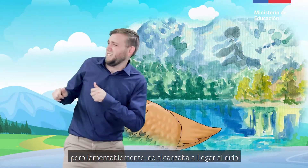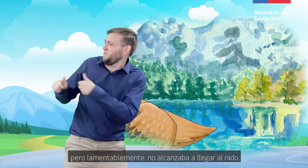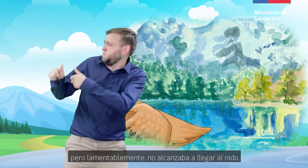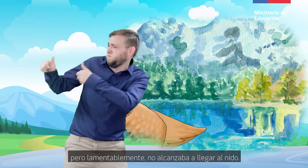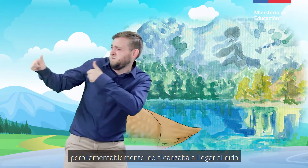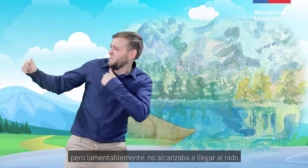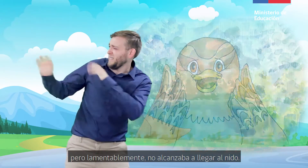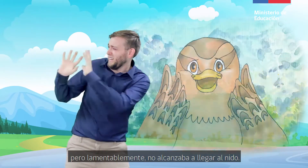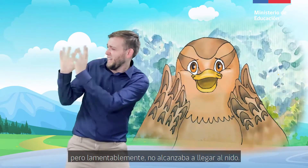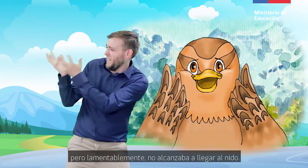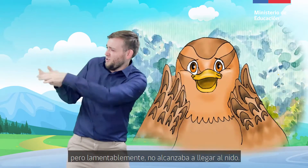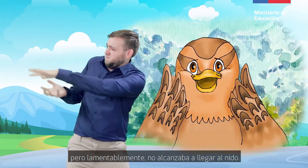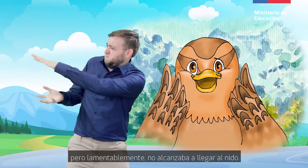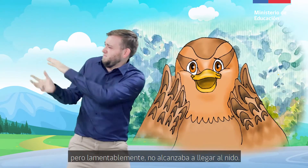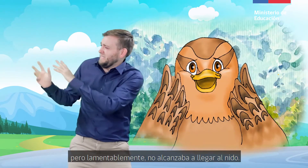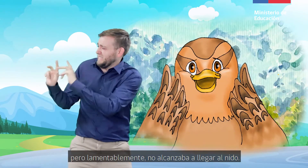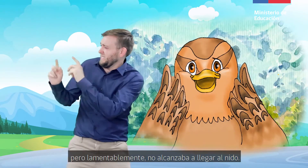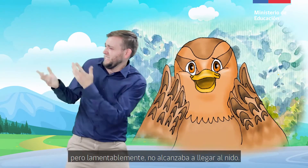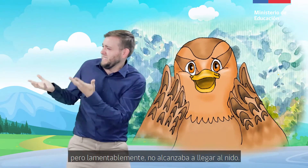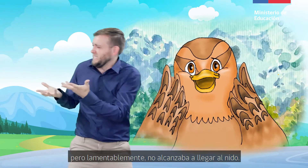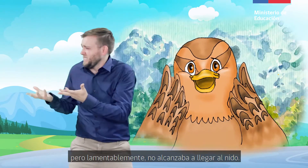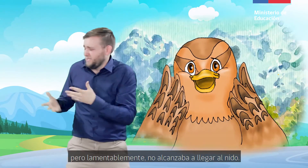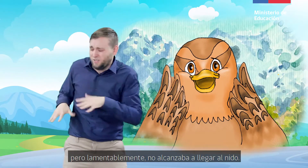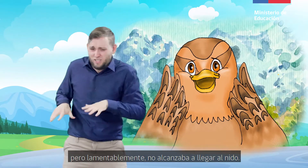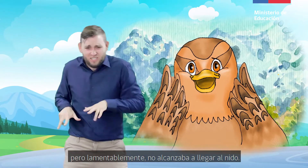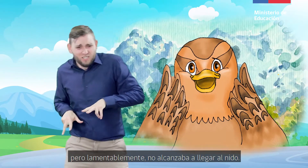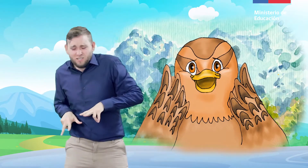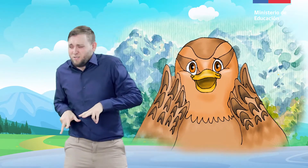Pero lamentablemente no alcanzaba a llegar al nido.